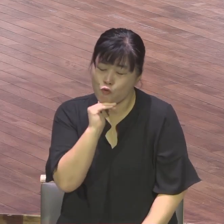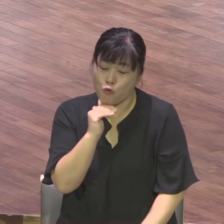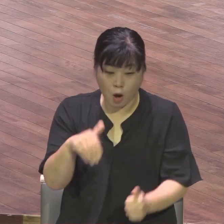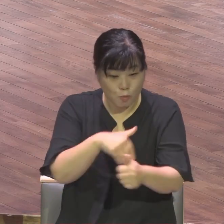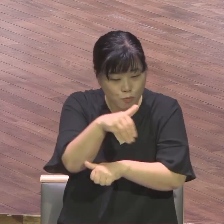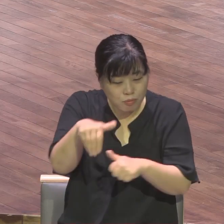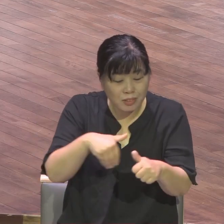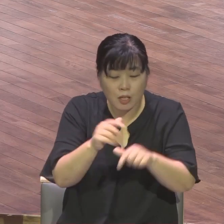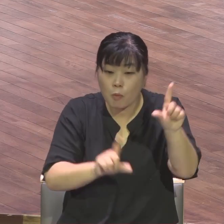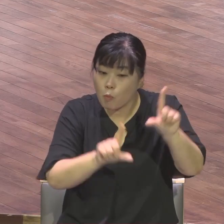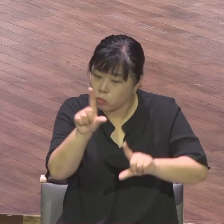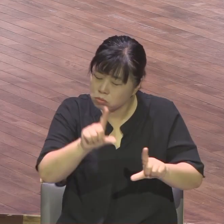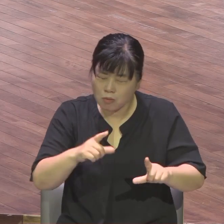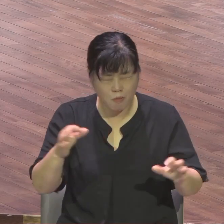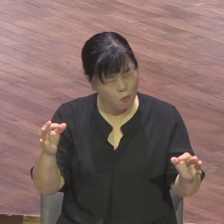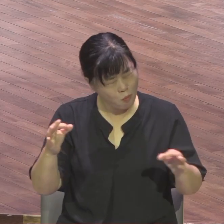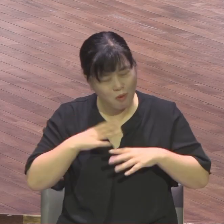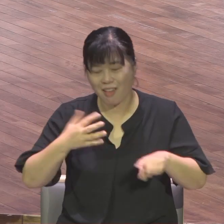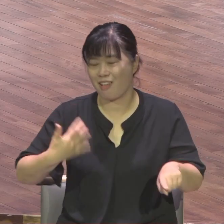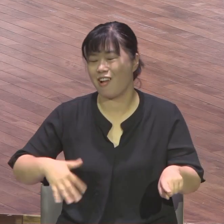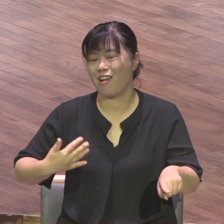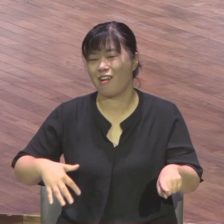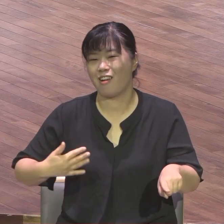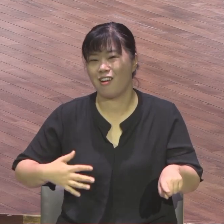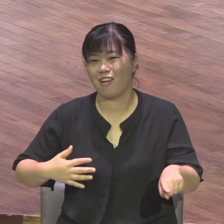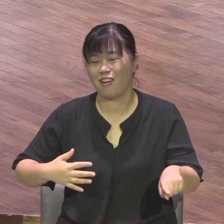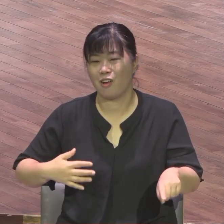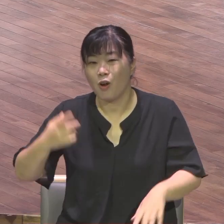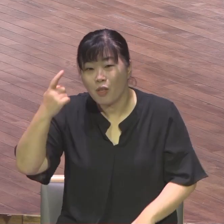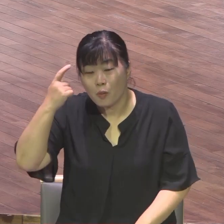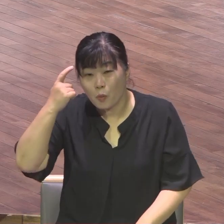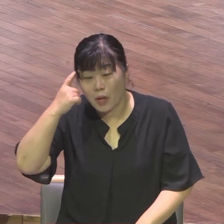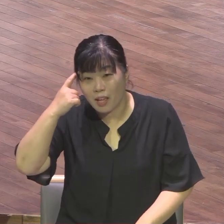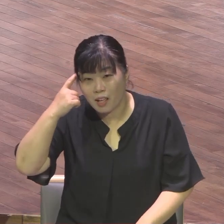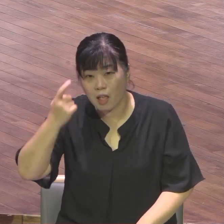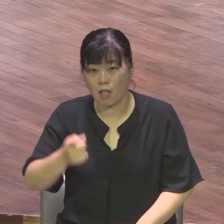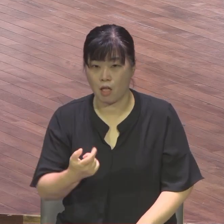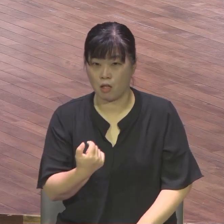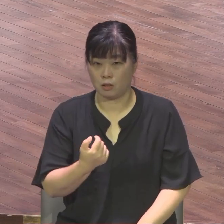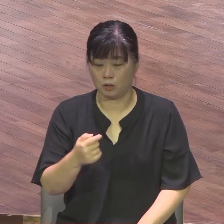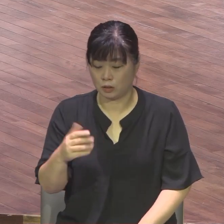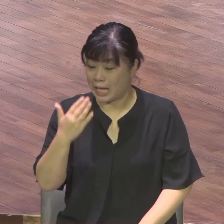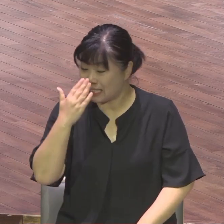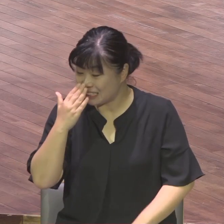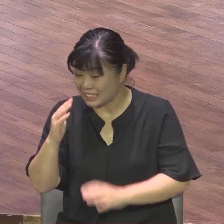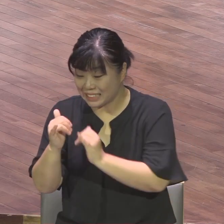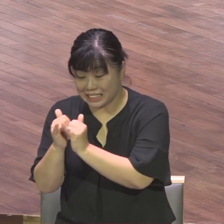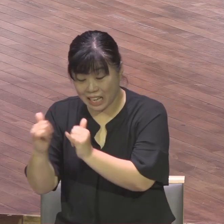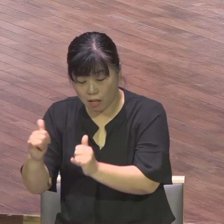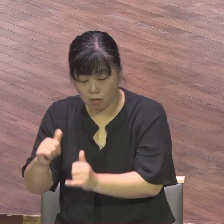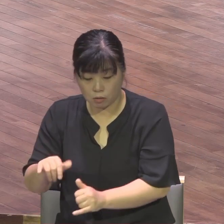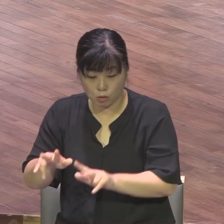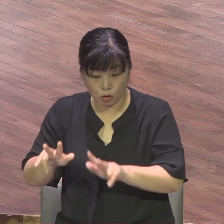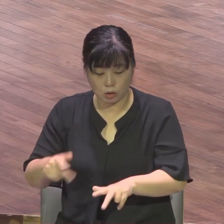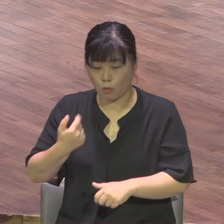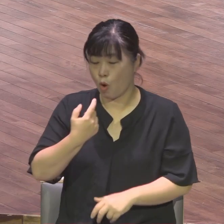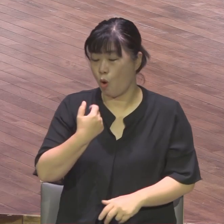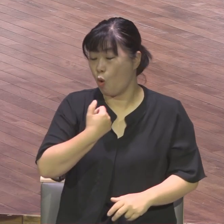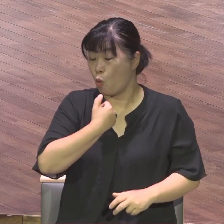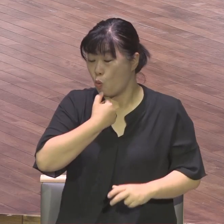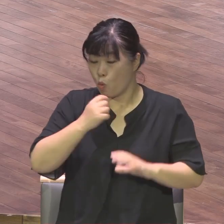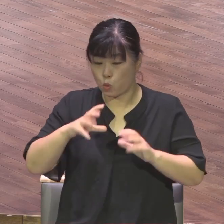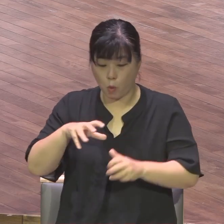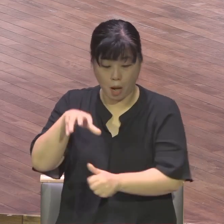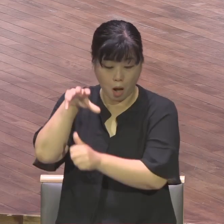일단 로마에 지금 그야말로 이 지금 속국이 되는 이스라엘 아닙니까?